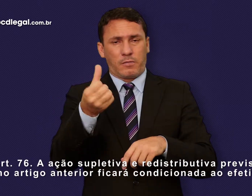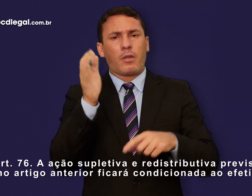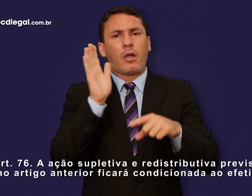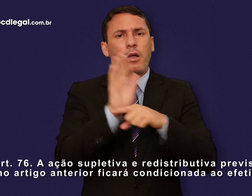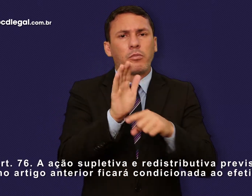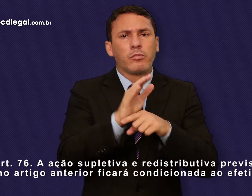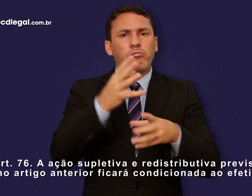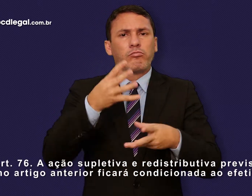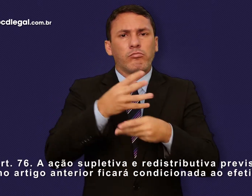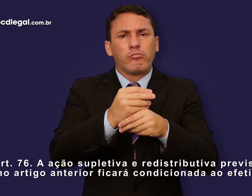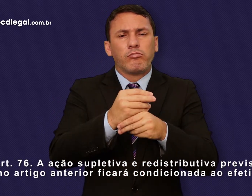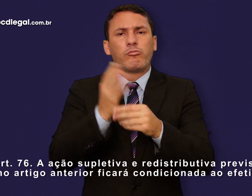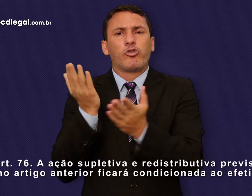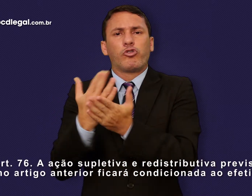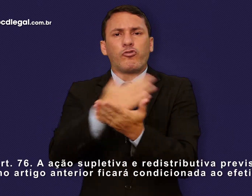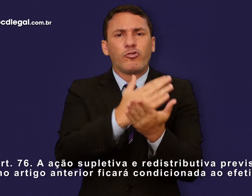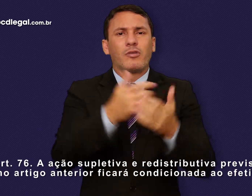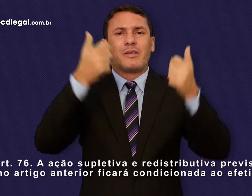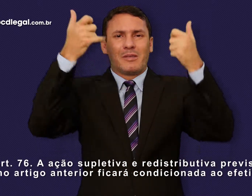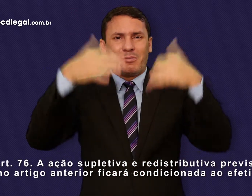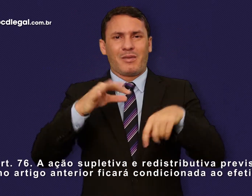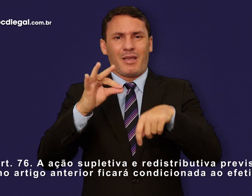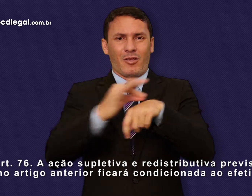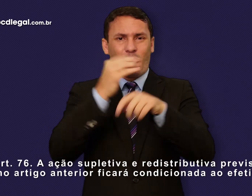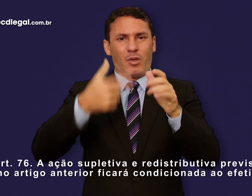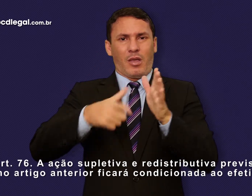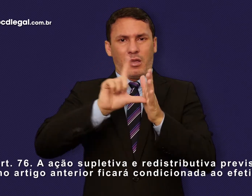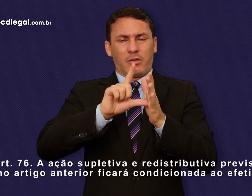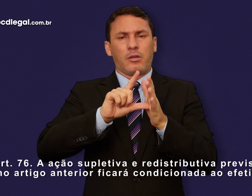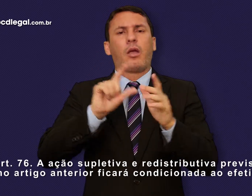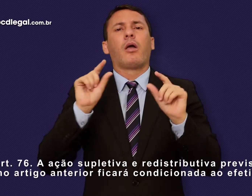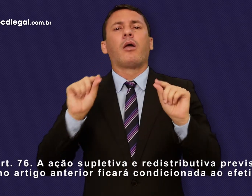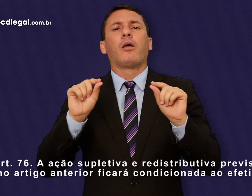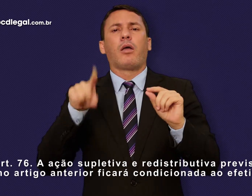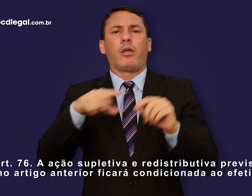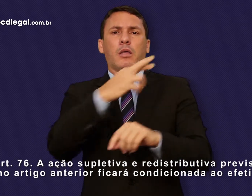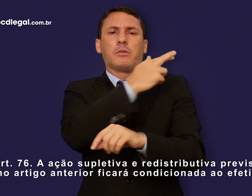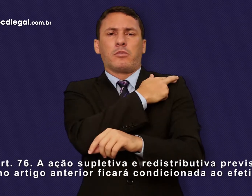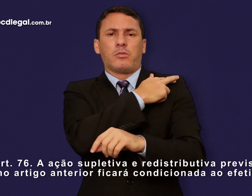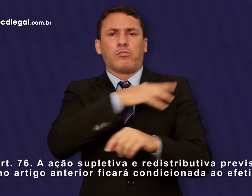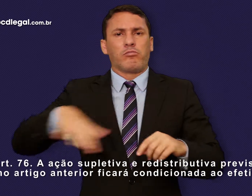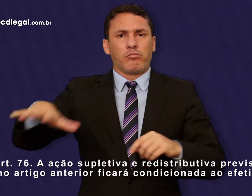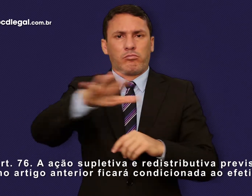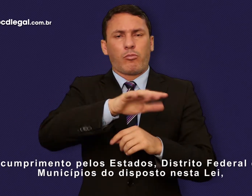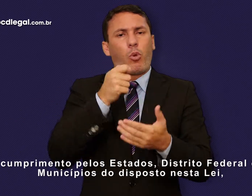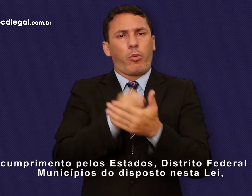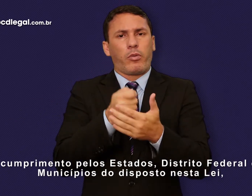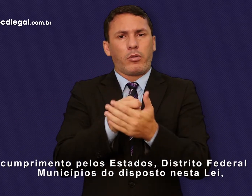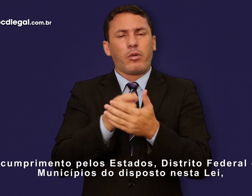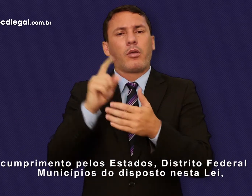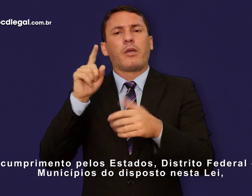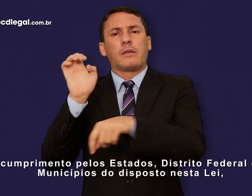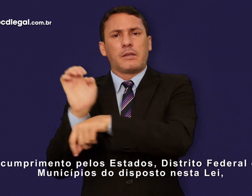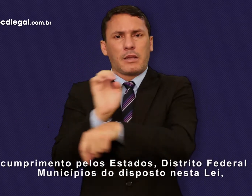inciso 6º do artigo 10 e o inciso 5 do artigo 11 desta lei, em número inferior à sua capacidade de